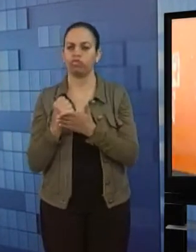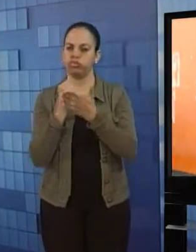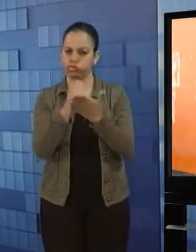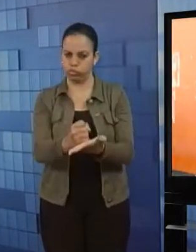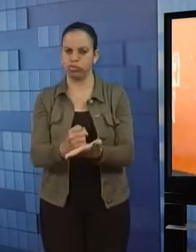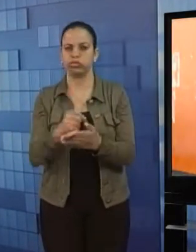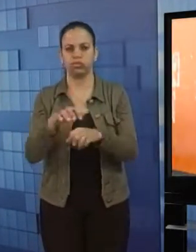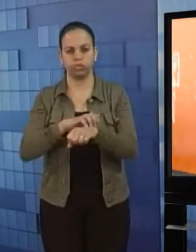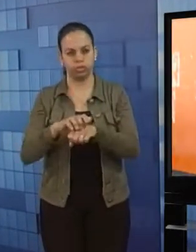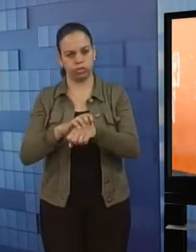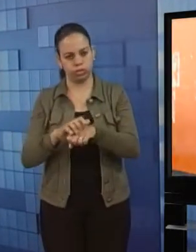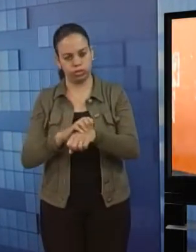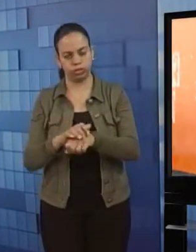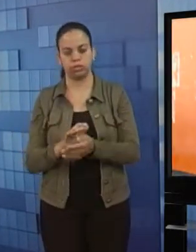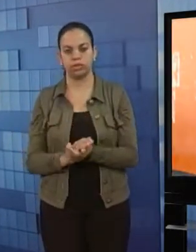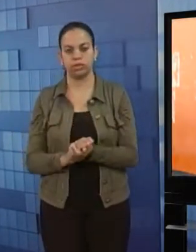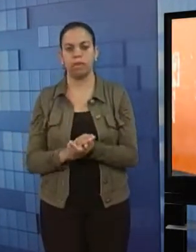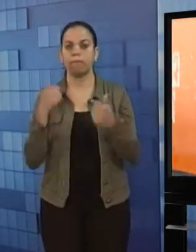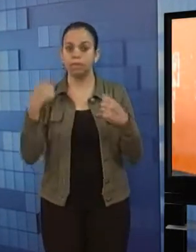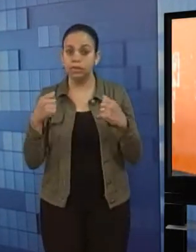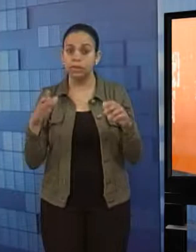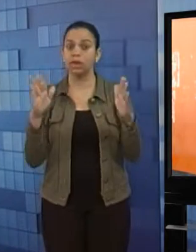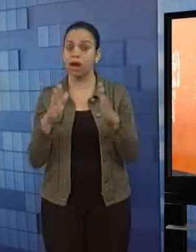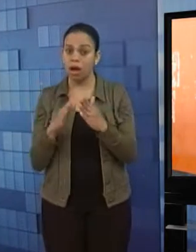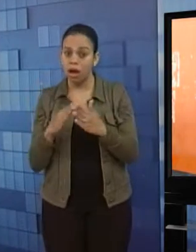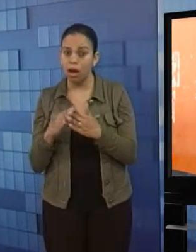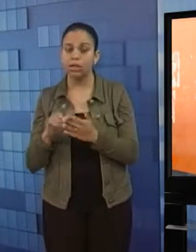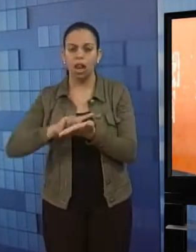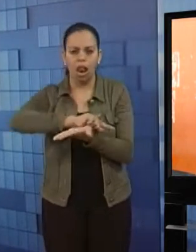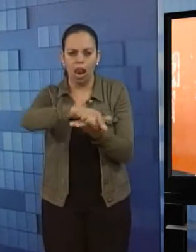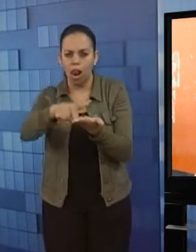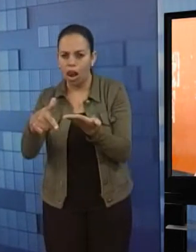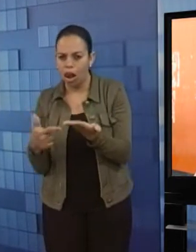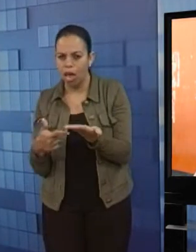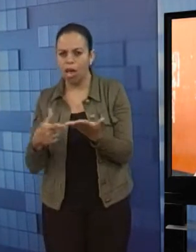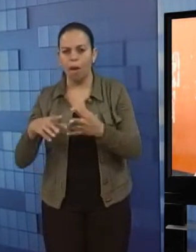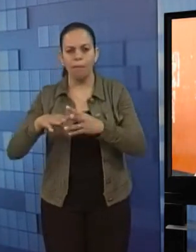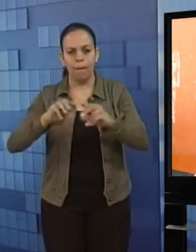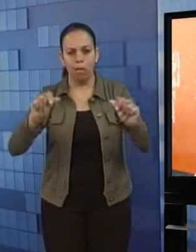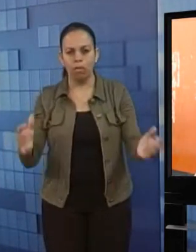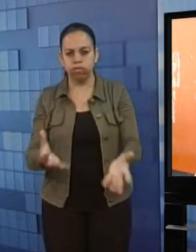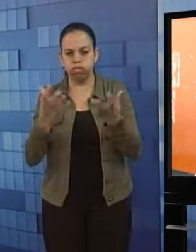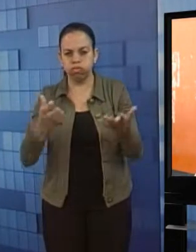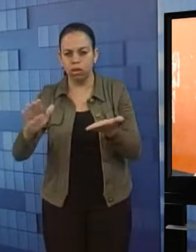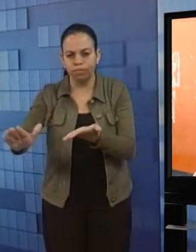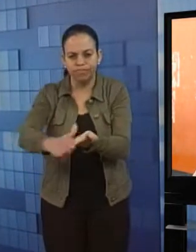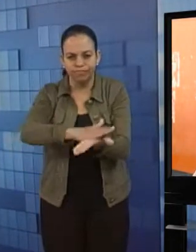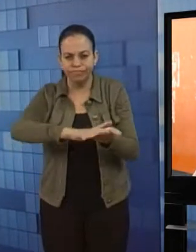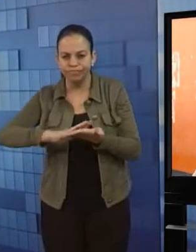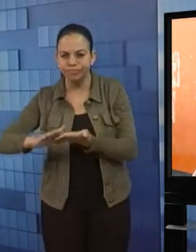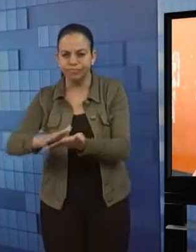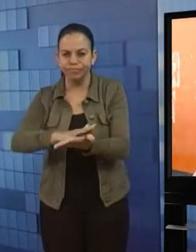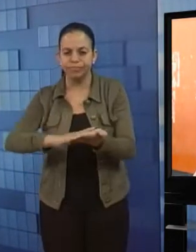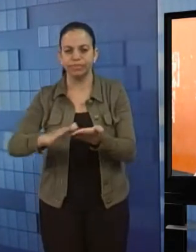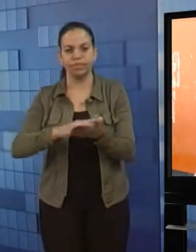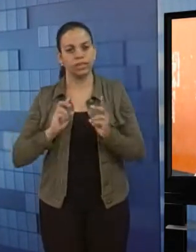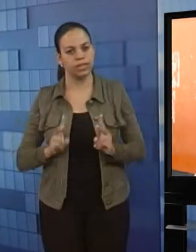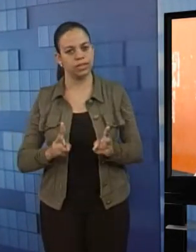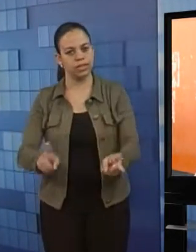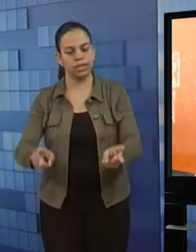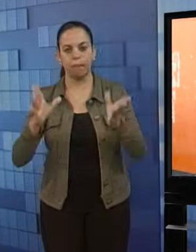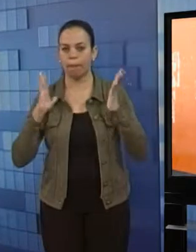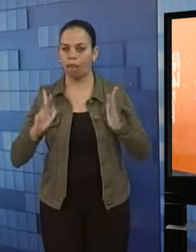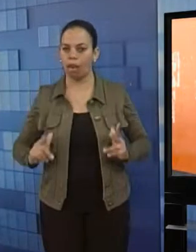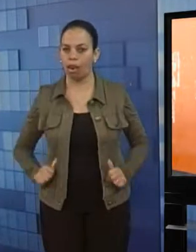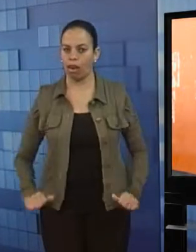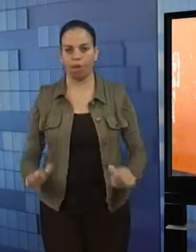alérgicas. Procuro manter sempre a casa limpa, tirar a poeira, evitar fungos, mas nos colchões, assim, sempre estar mantendo a